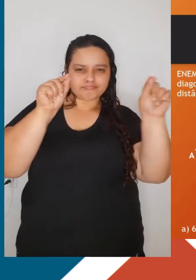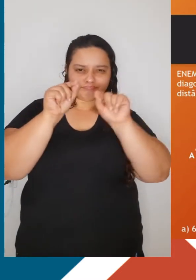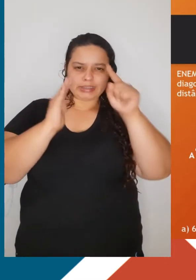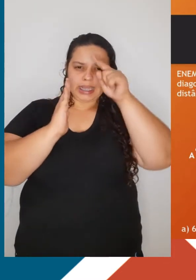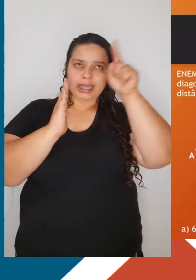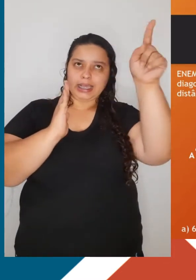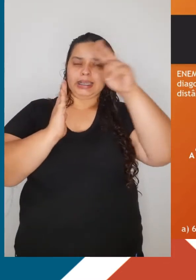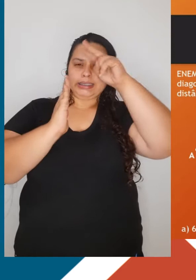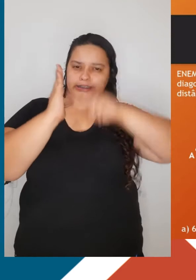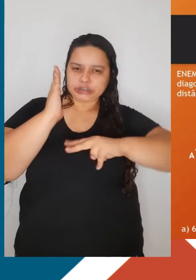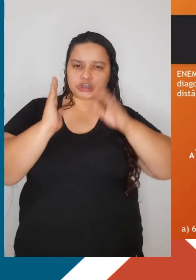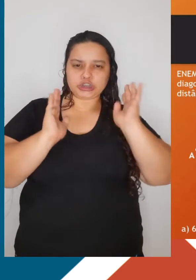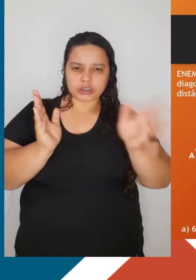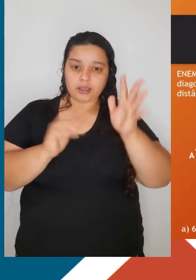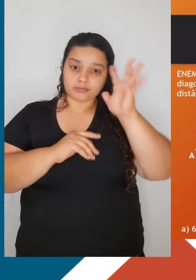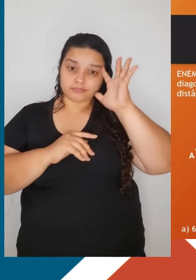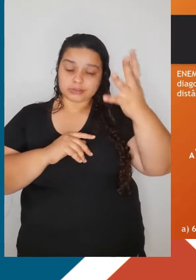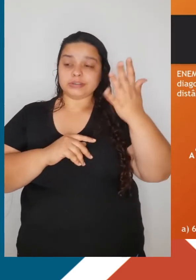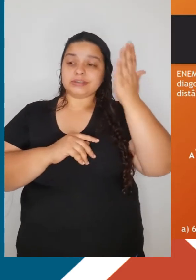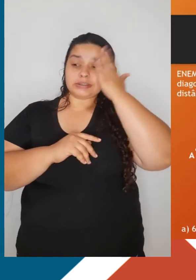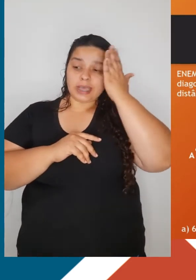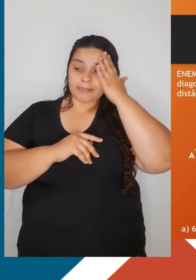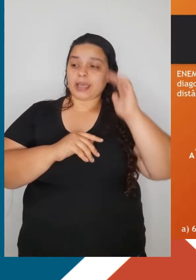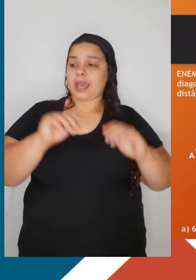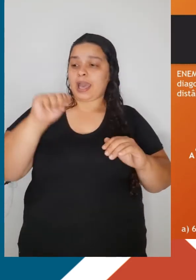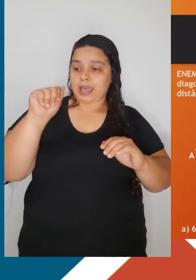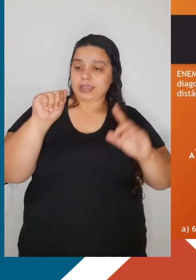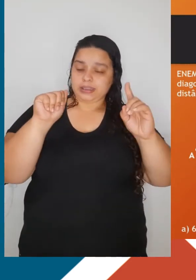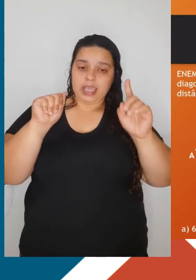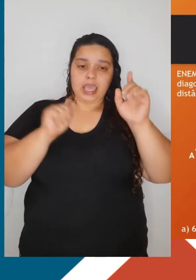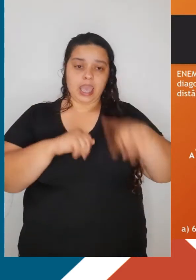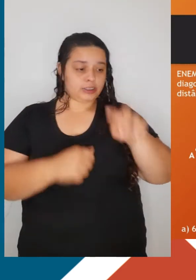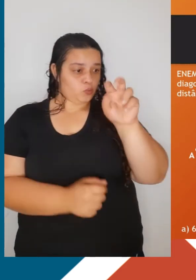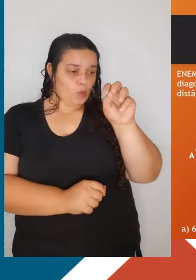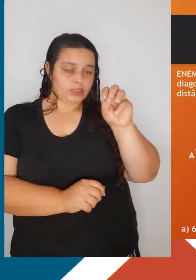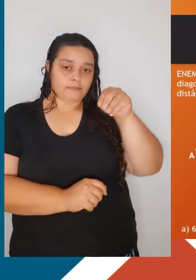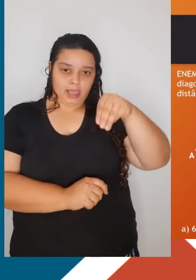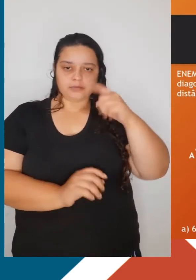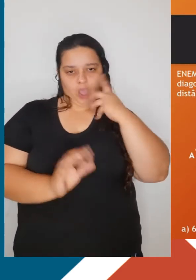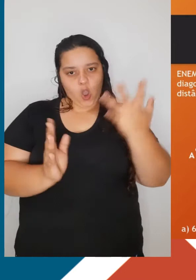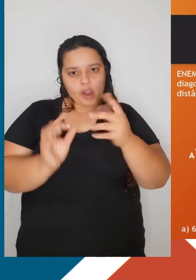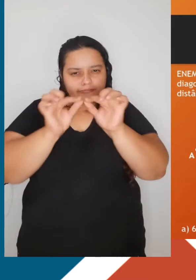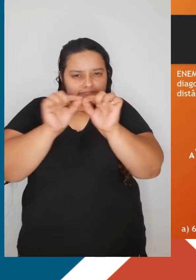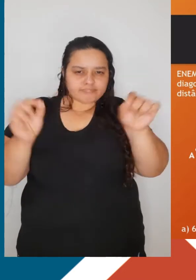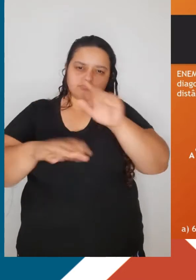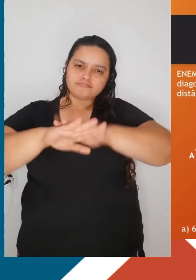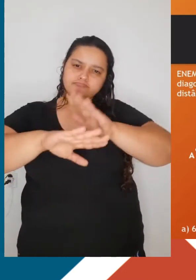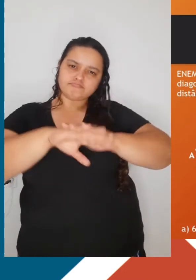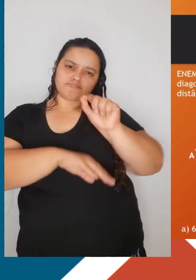forneceu, temos o seguinte. Sabemos que a diagonal AD mede 50 metros, então tracemos